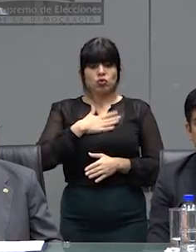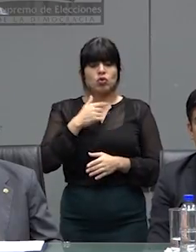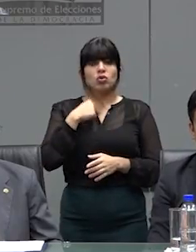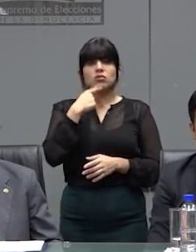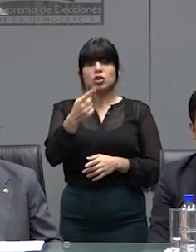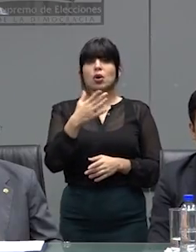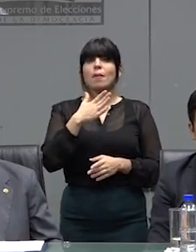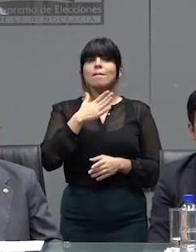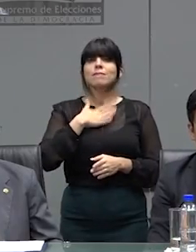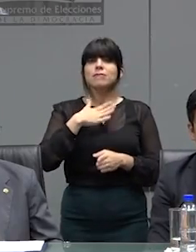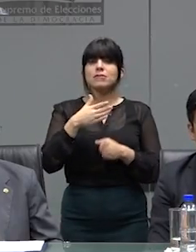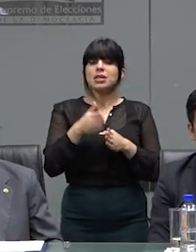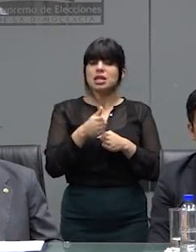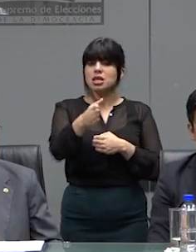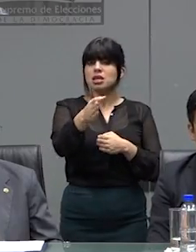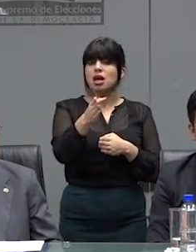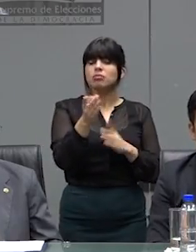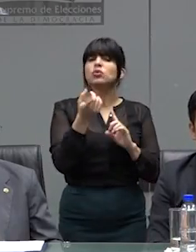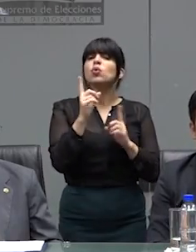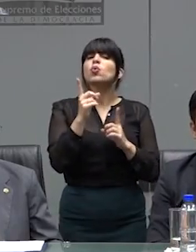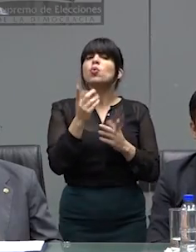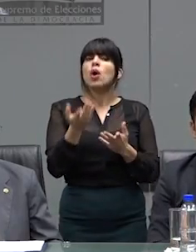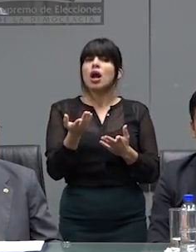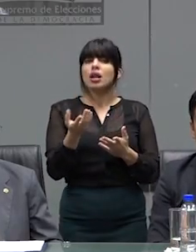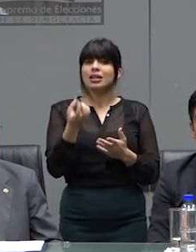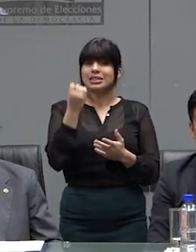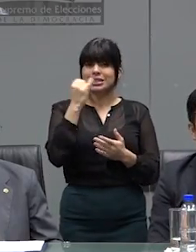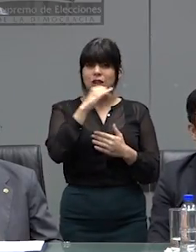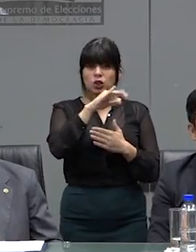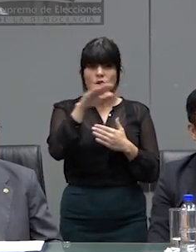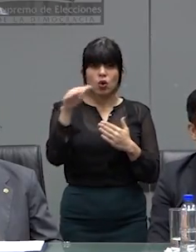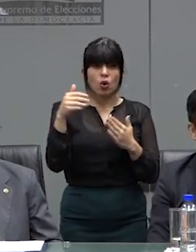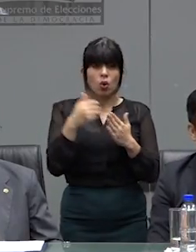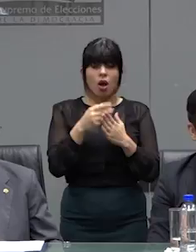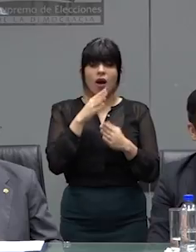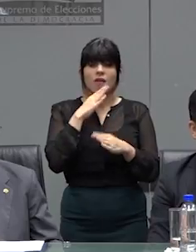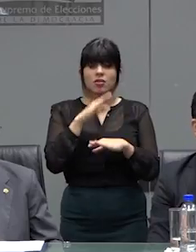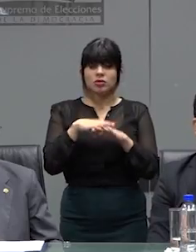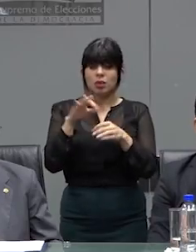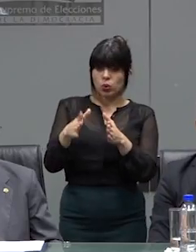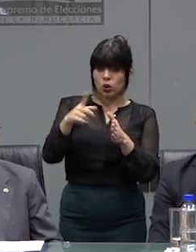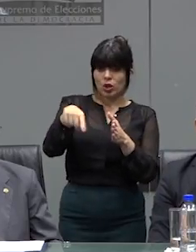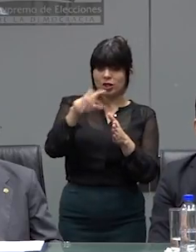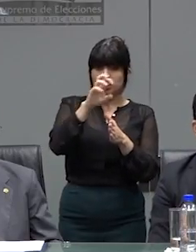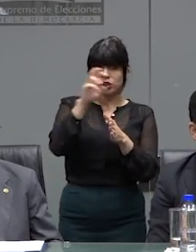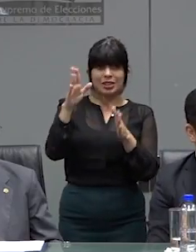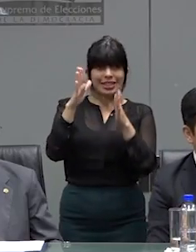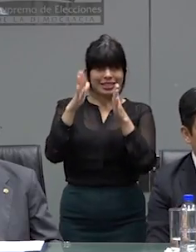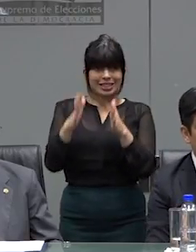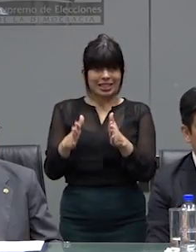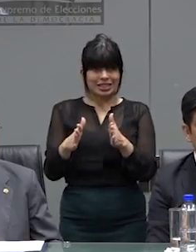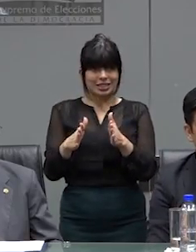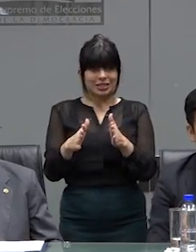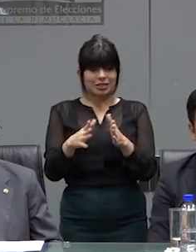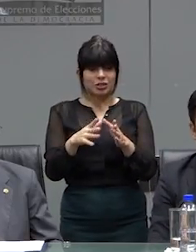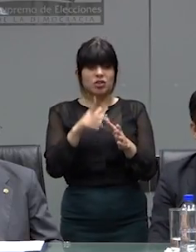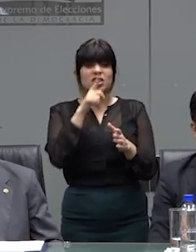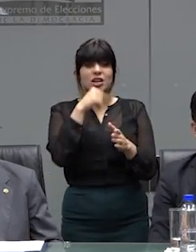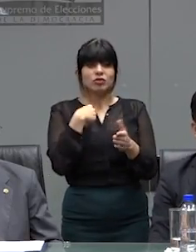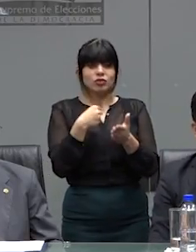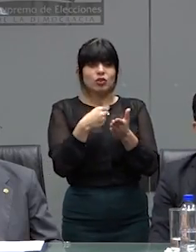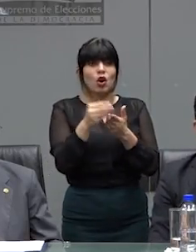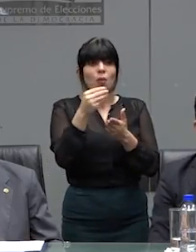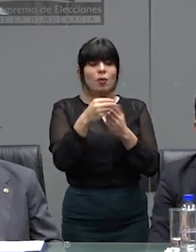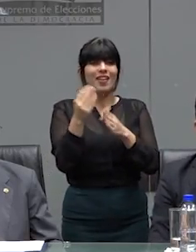línea. ¿Mi línea cuál es? Creo que si todos hablamos de los agricultores y las agricultricenses o a quienes les compramos en la Feria